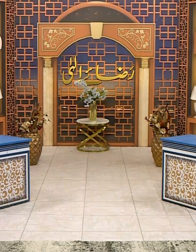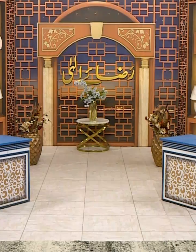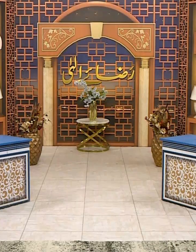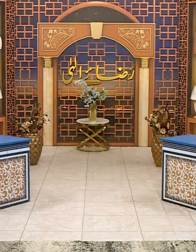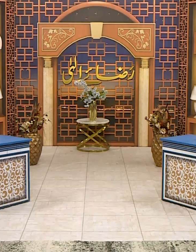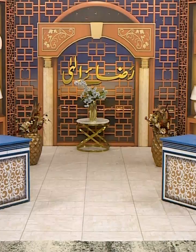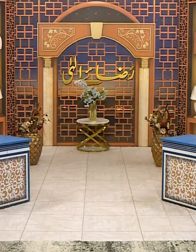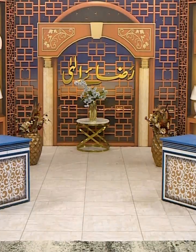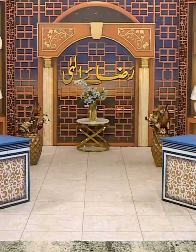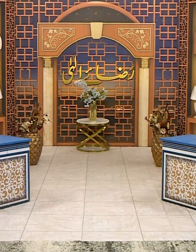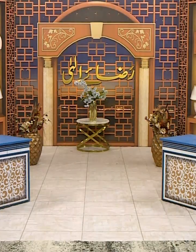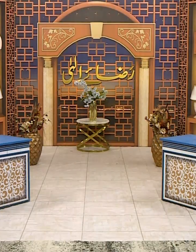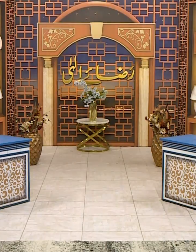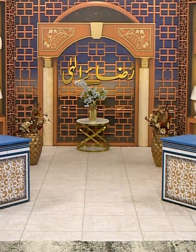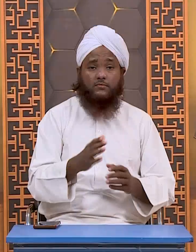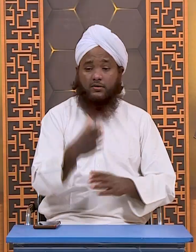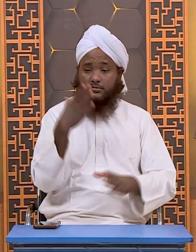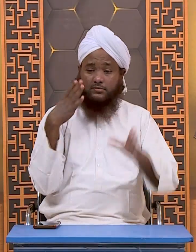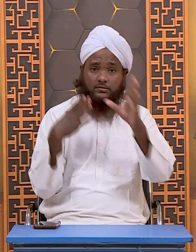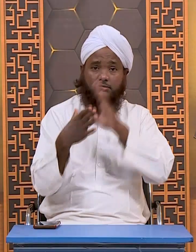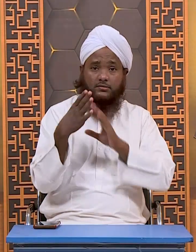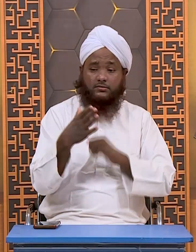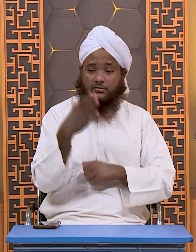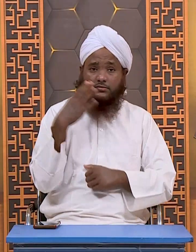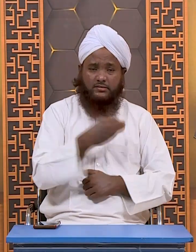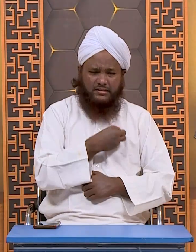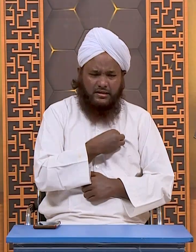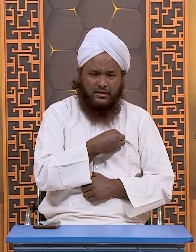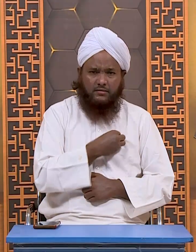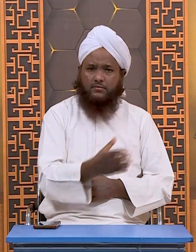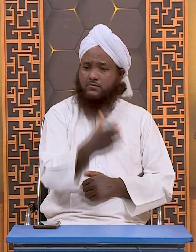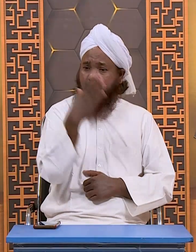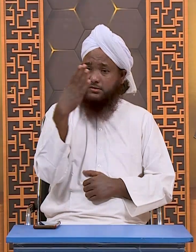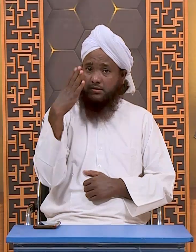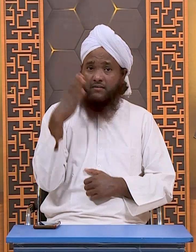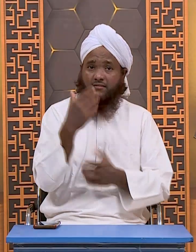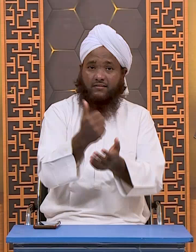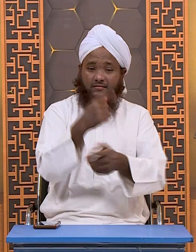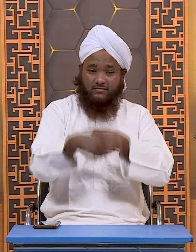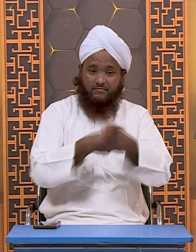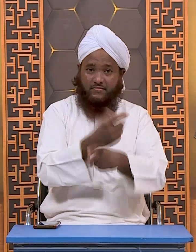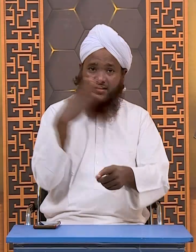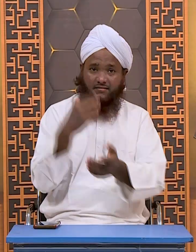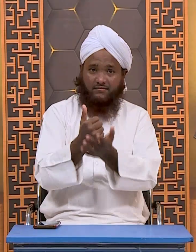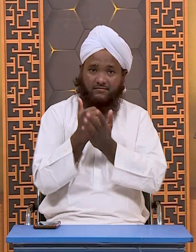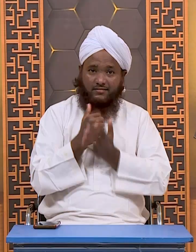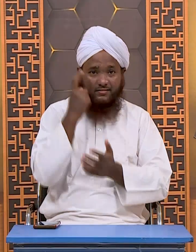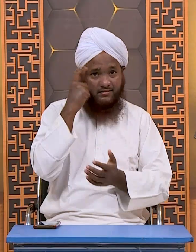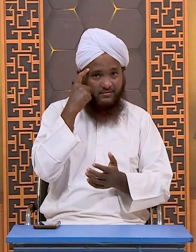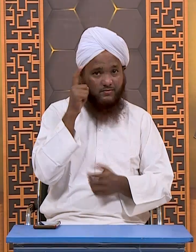پر ملنے والا اجر، جو تکالیف پر اجر اللہ پاک کی طرف سے ملتا ہے، اس کو غور کر لیں. میرے آقا صلی اللہ علیہ